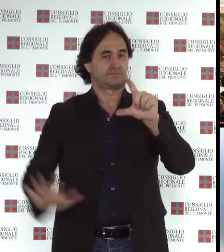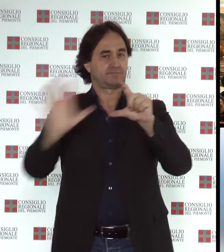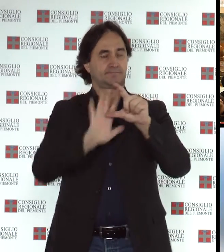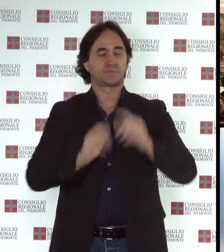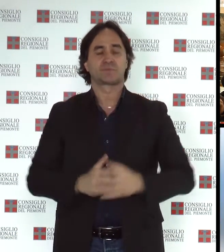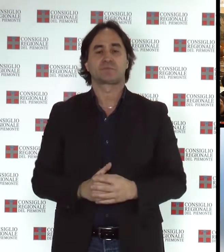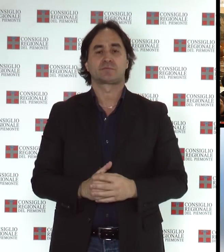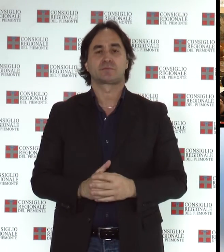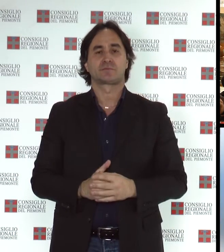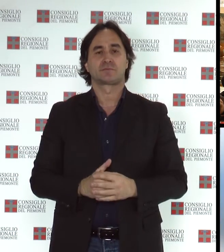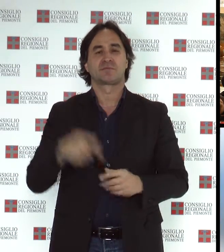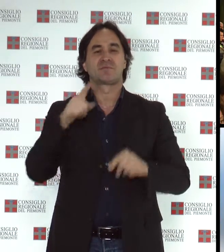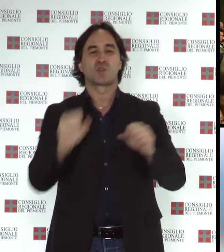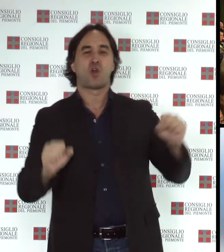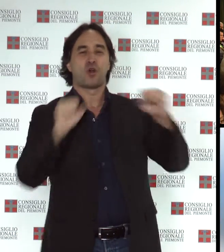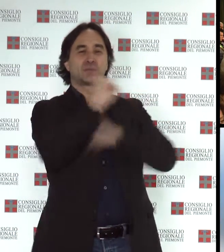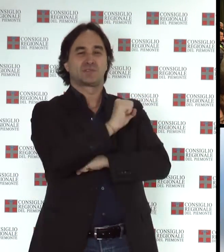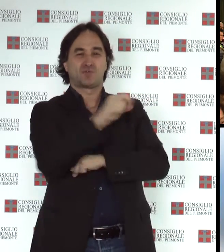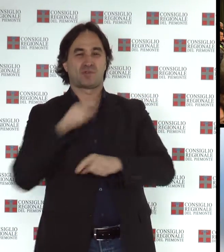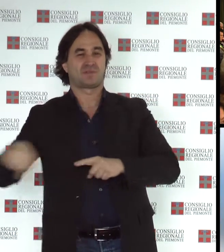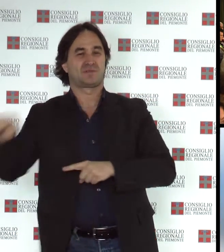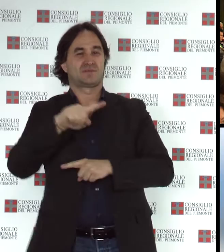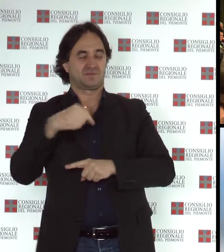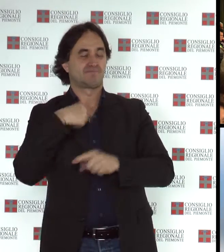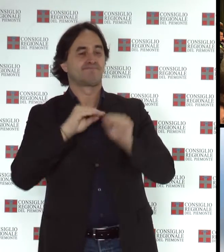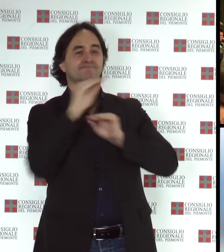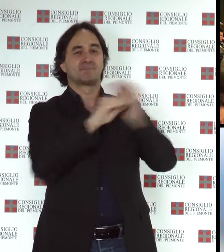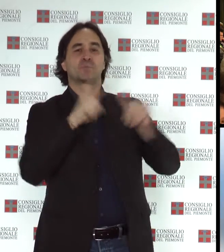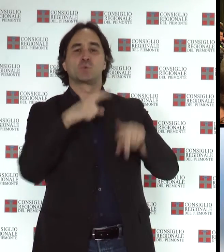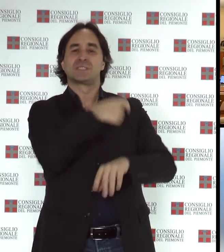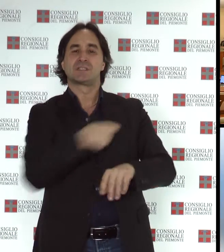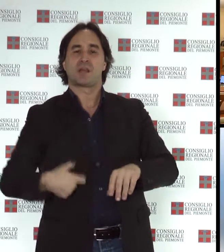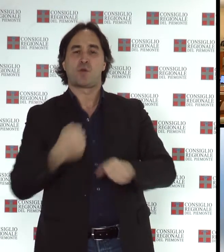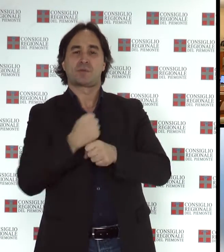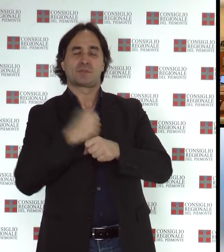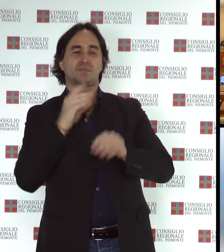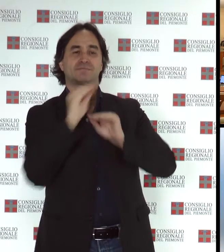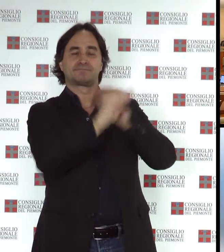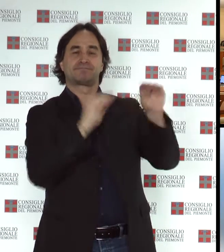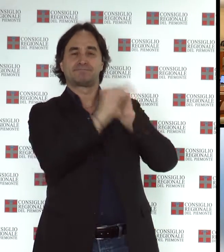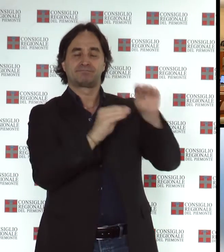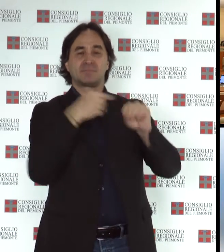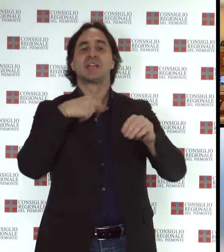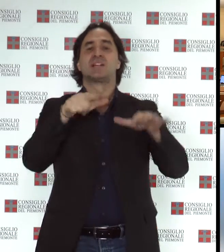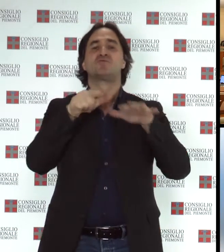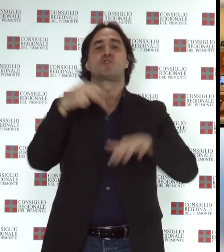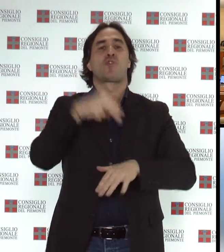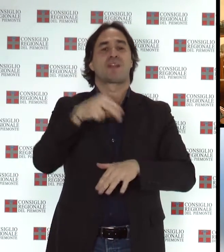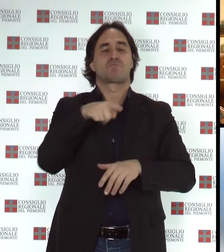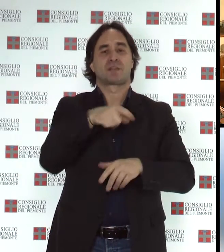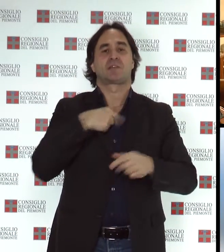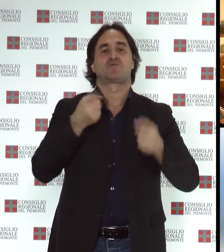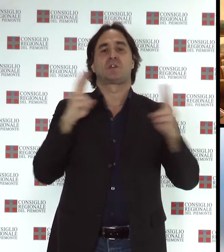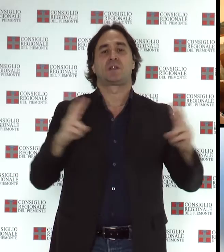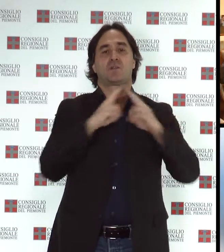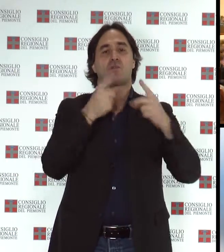Su richiesta delle opposizioni e alla presenza di molti sindaci piemontesi, il 17 novembre si è tenuta una seduta straordinaria del